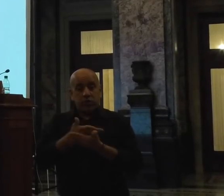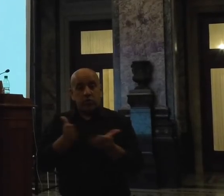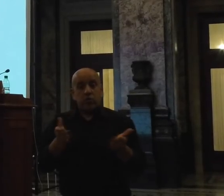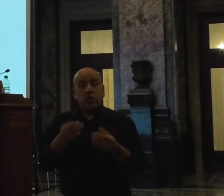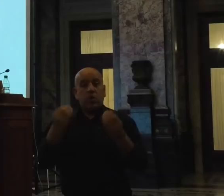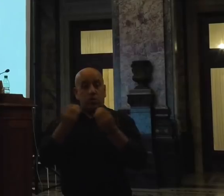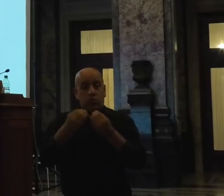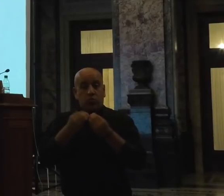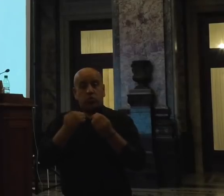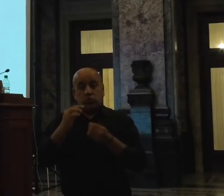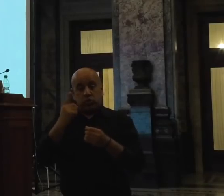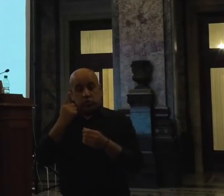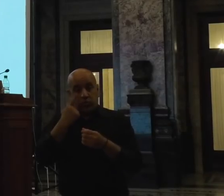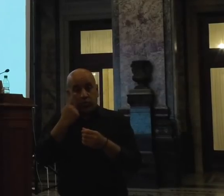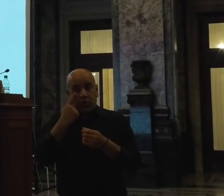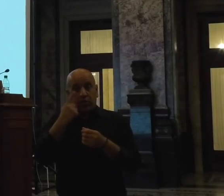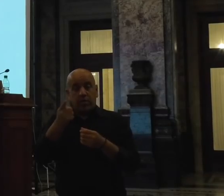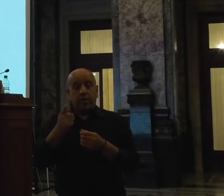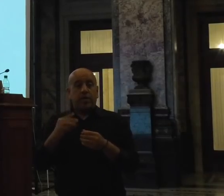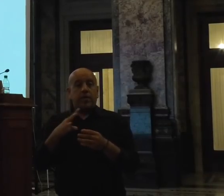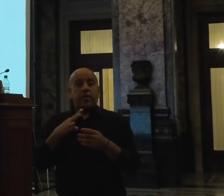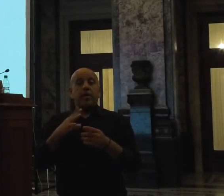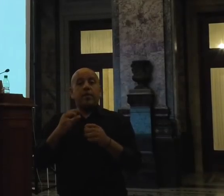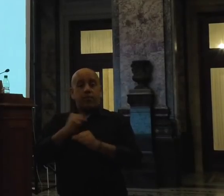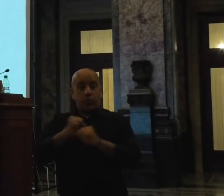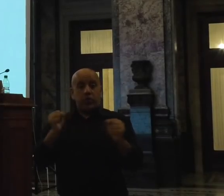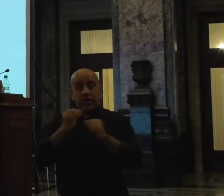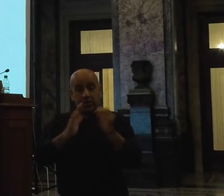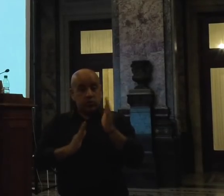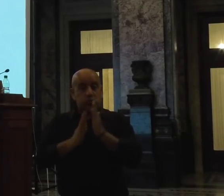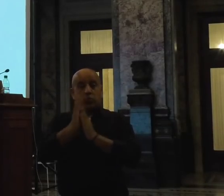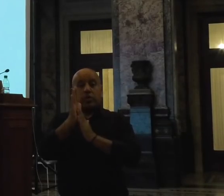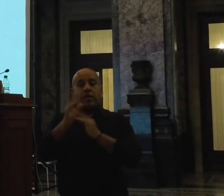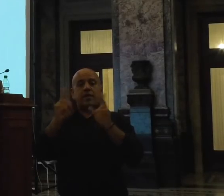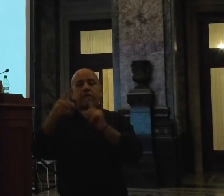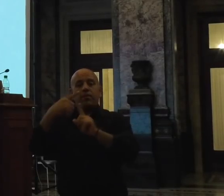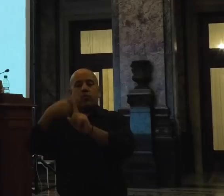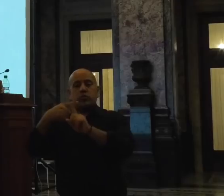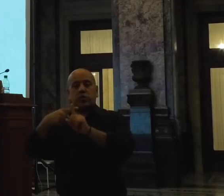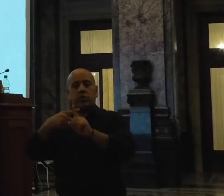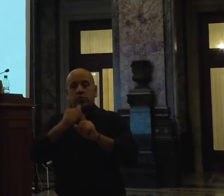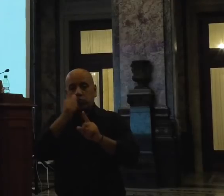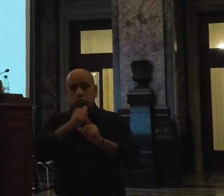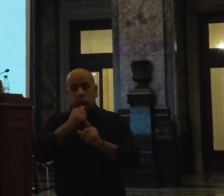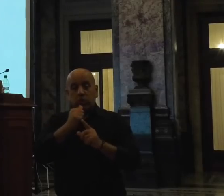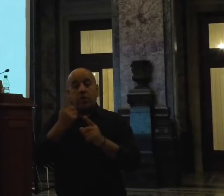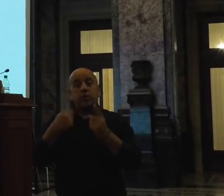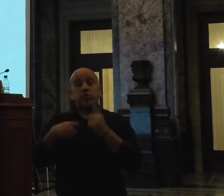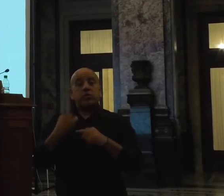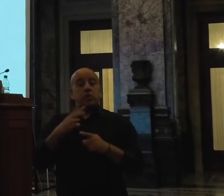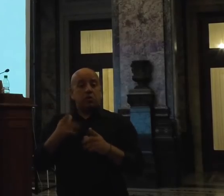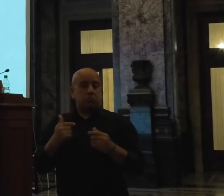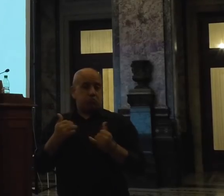después de muchos días de entrenamiento, la tasa de aciertos podía subir. Y con muchos días, a veces quiero